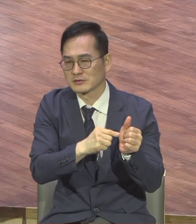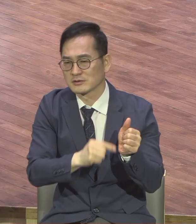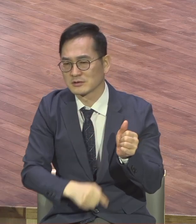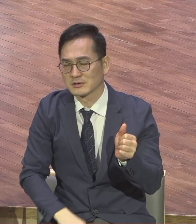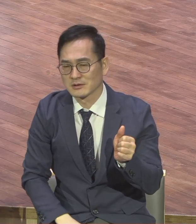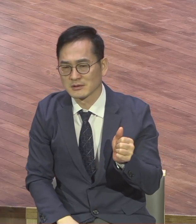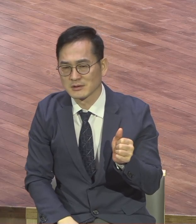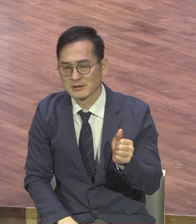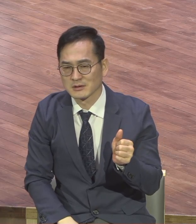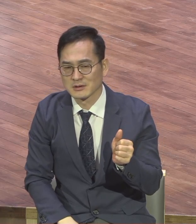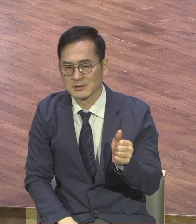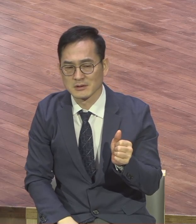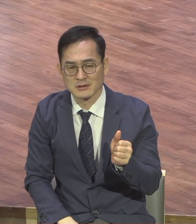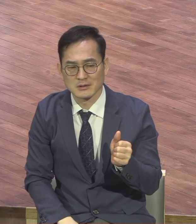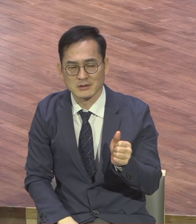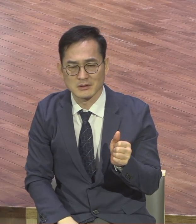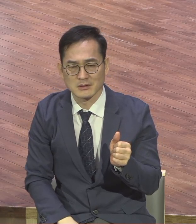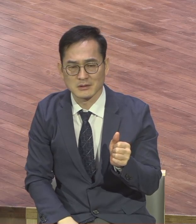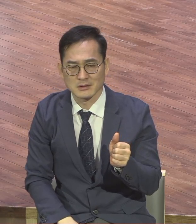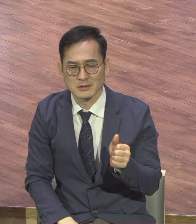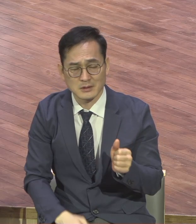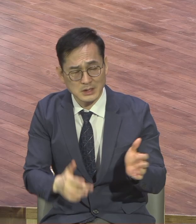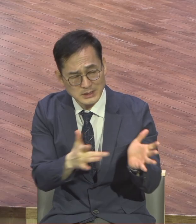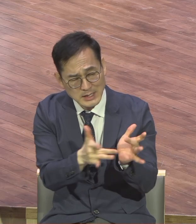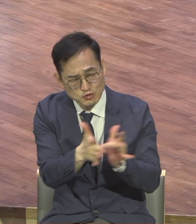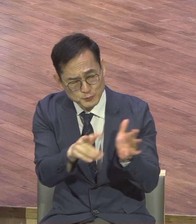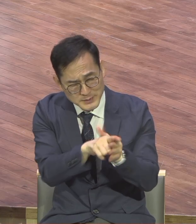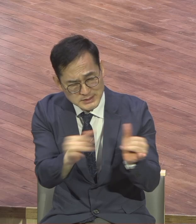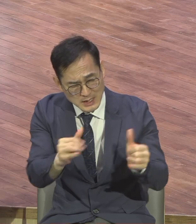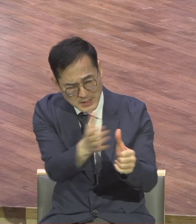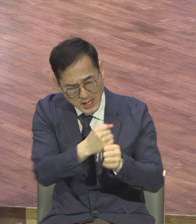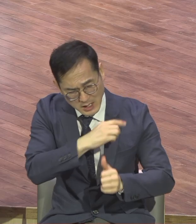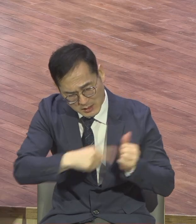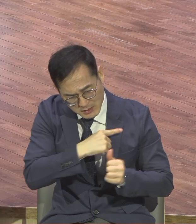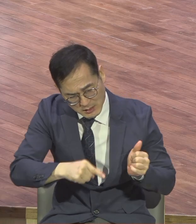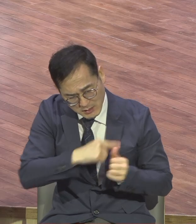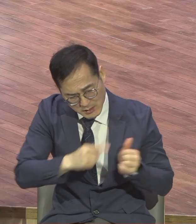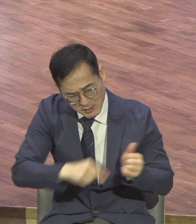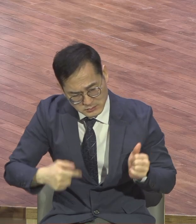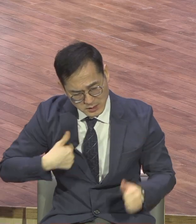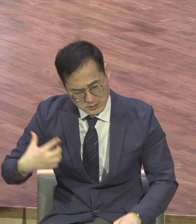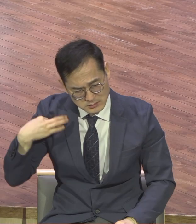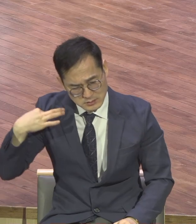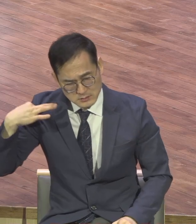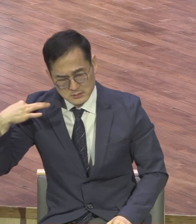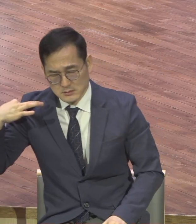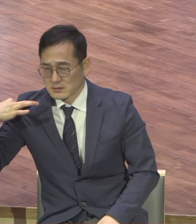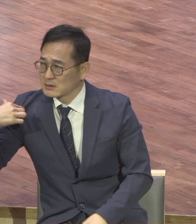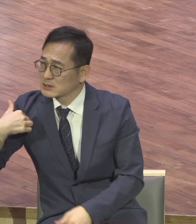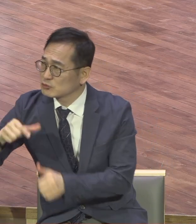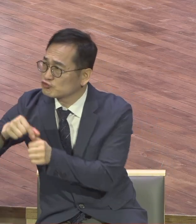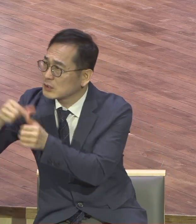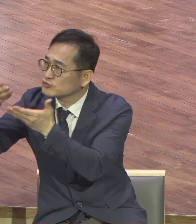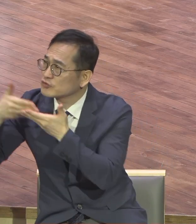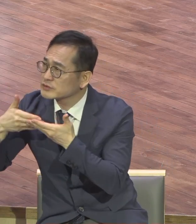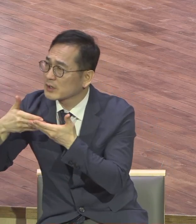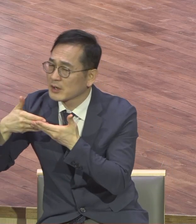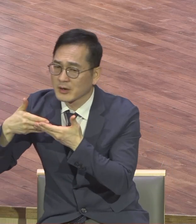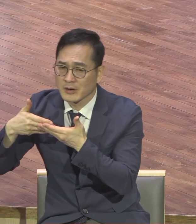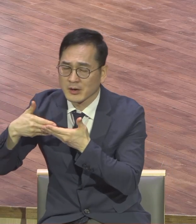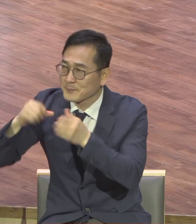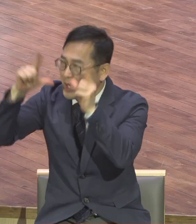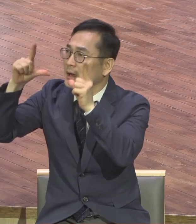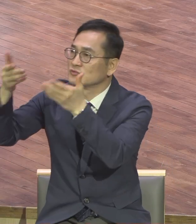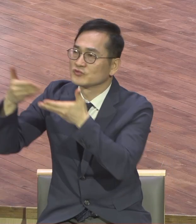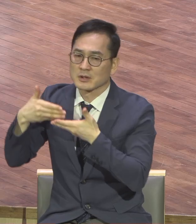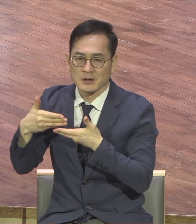자기를 하나님께서 구원해 주신 걸 보면은 지금도 믿지 않고 거역하고